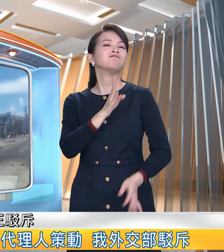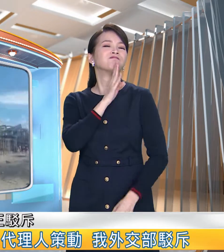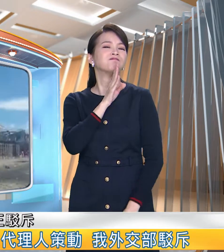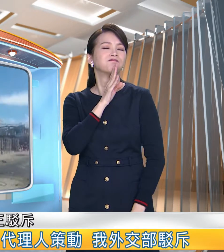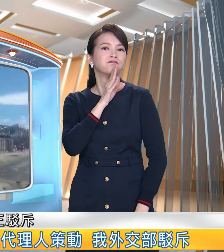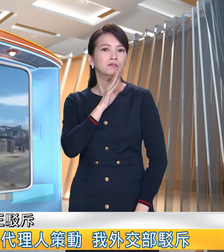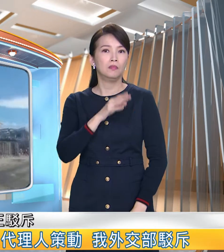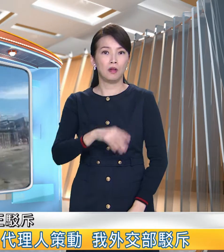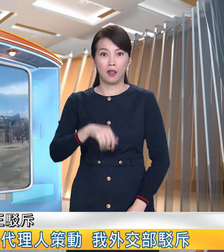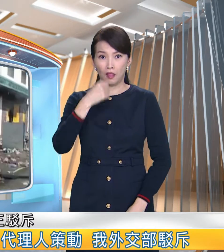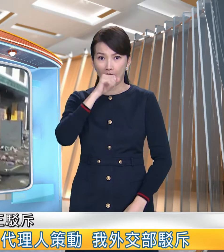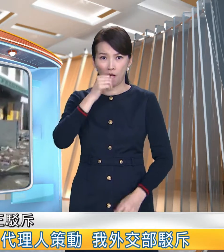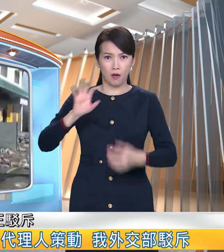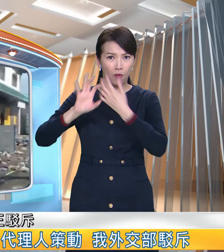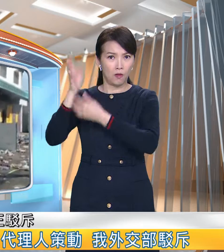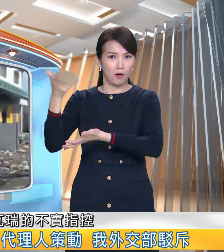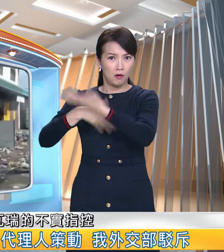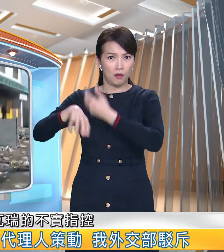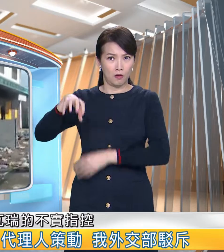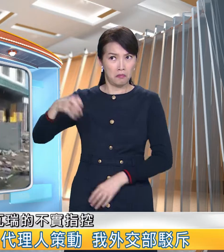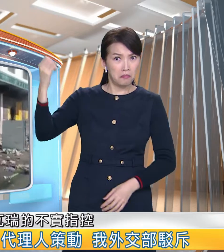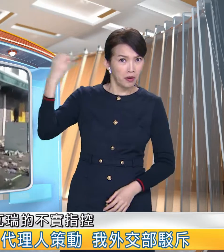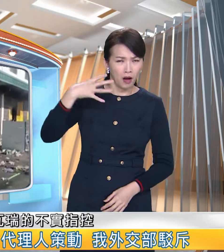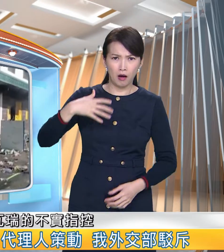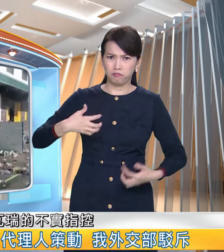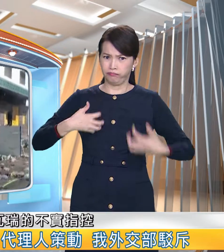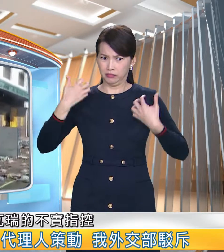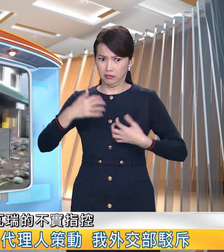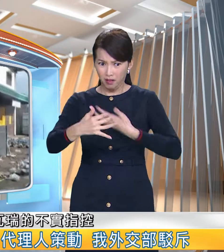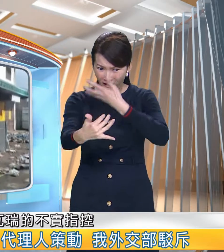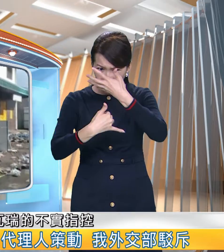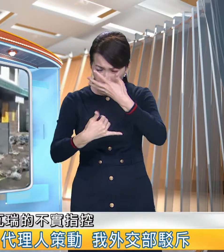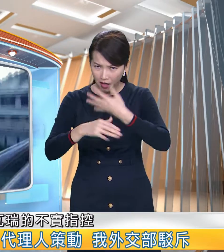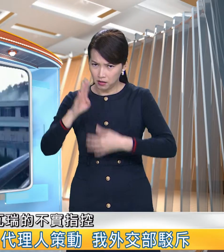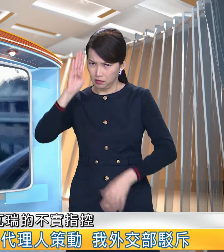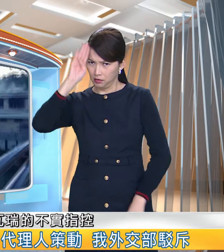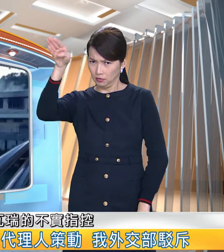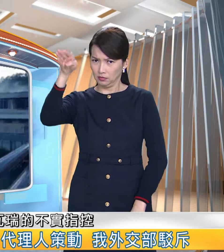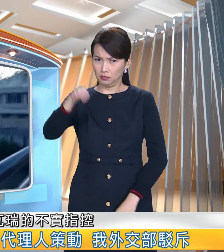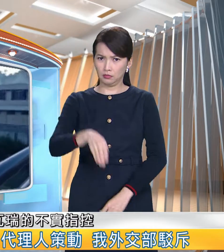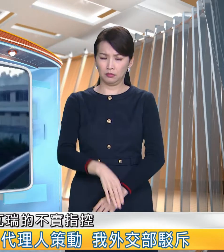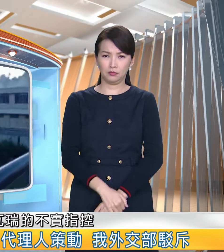驳斥，表示这是苏加瓦瑞的不实指控。